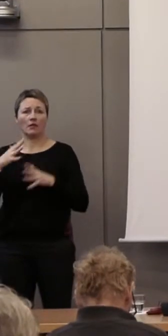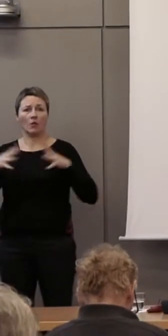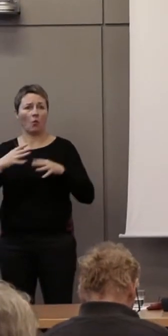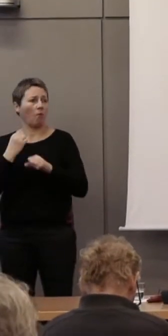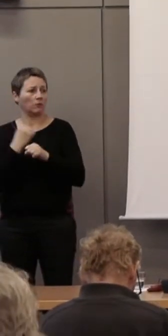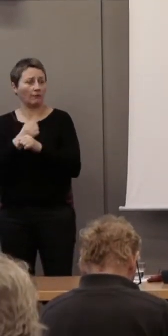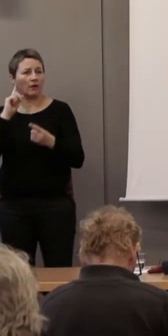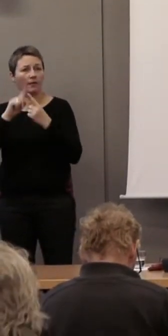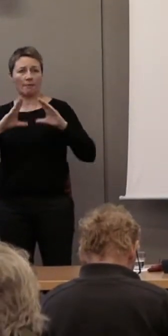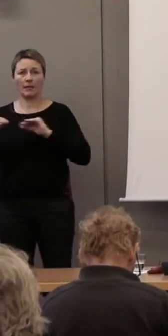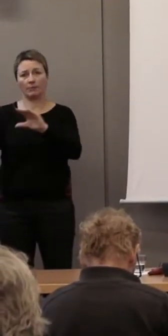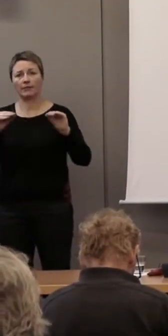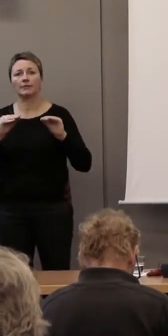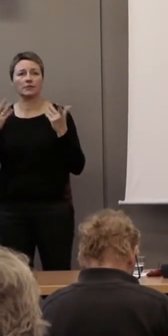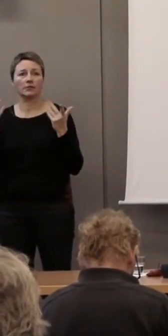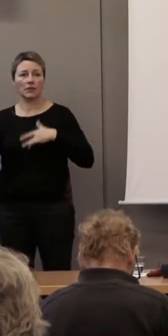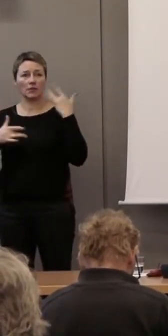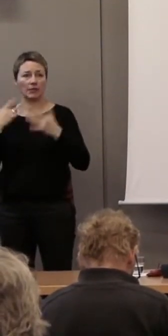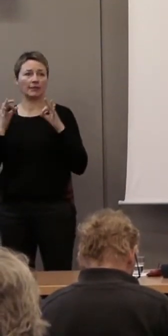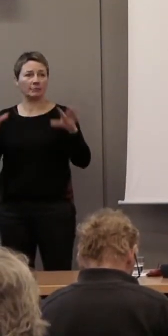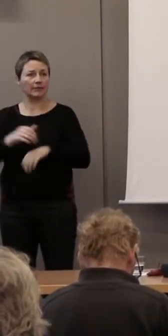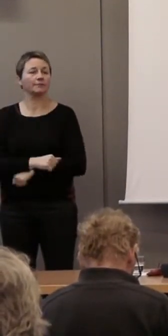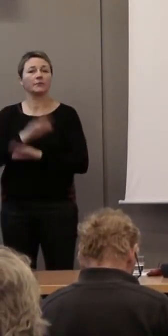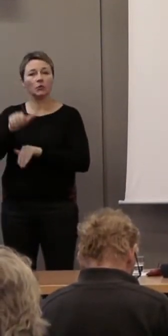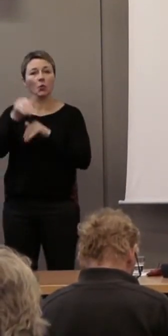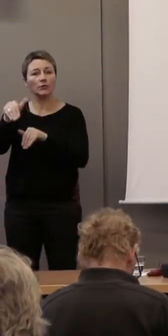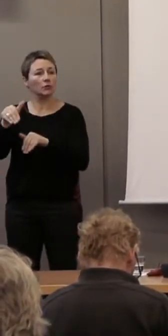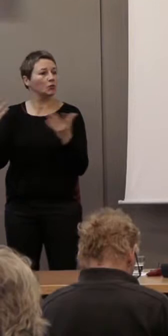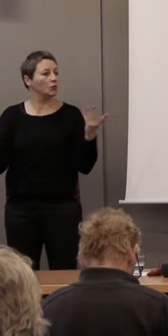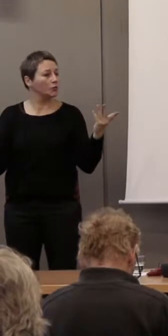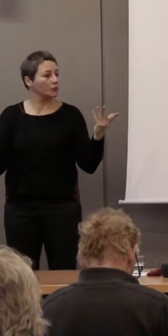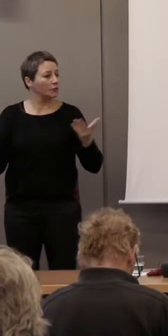niveau des espaces de spectacle. Donc on y va, on poursuit avec...